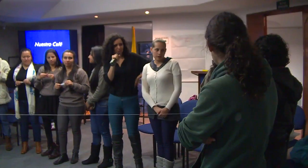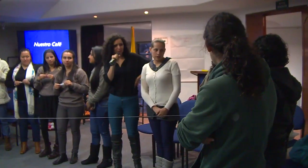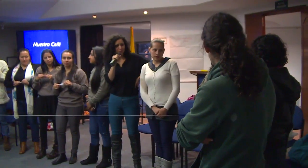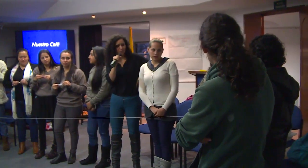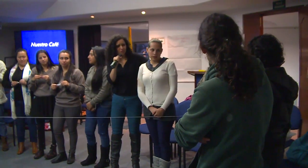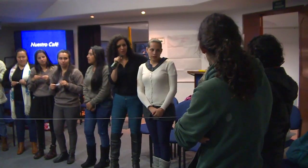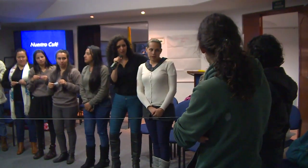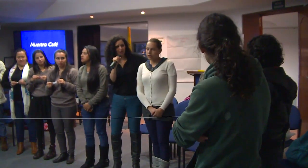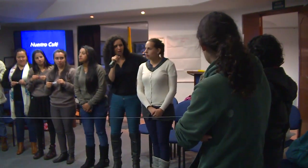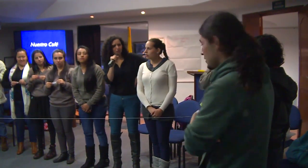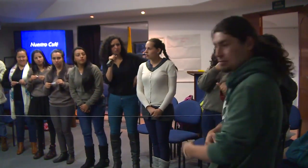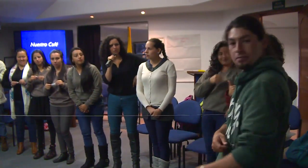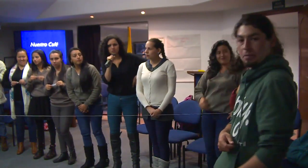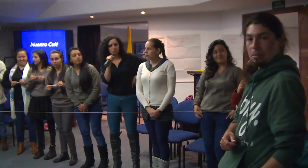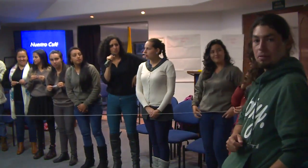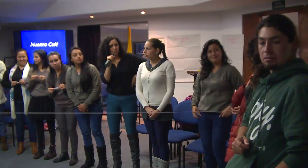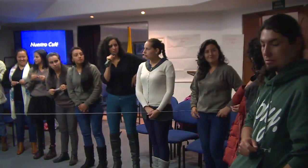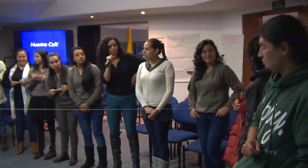¿Yo le pregunto a usted o qué hago?